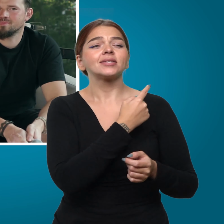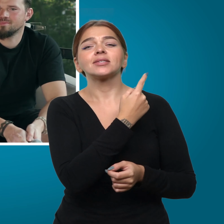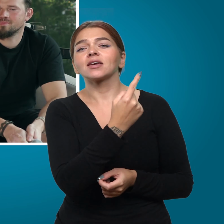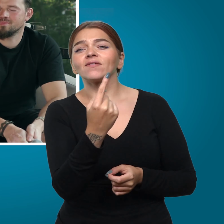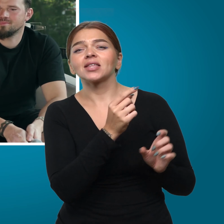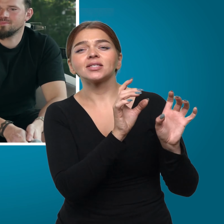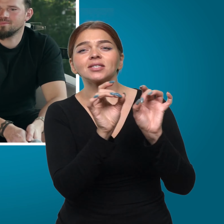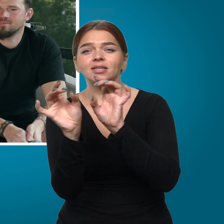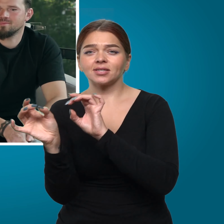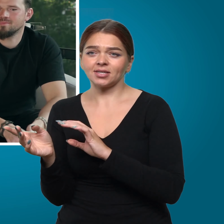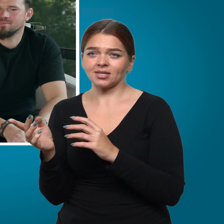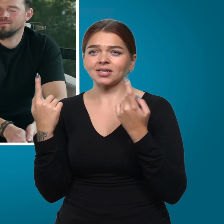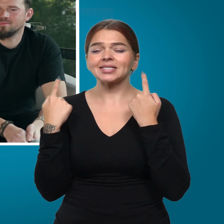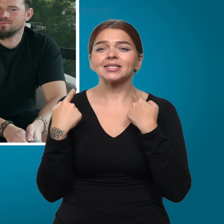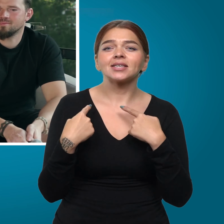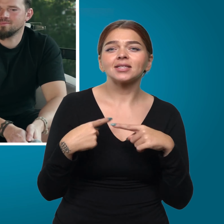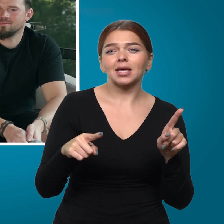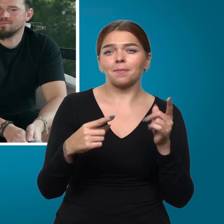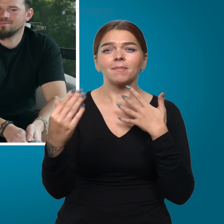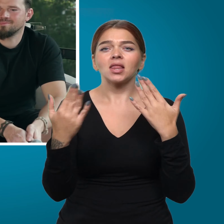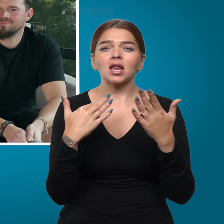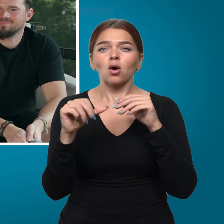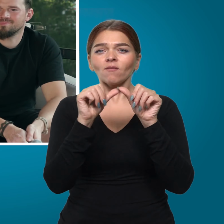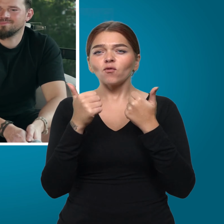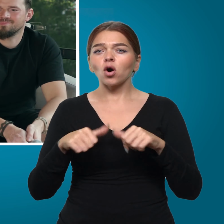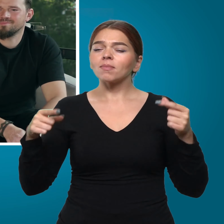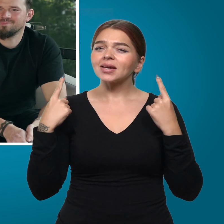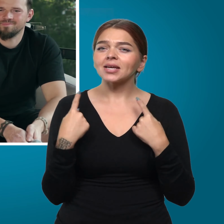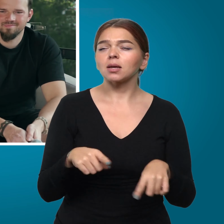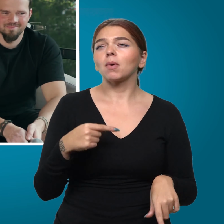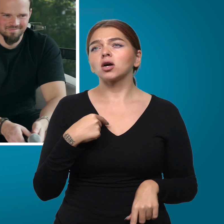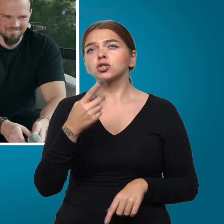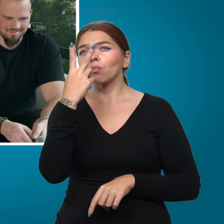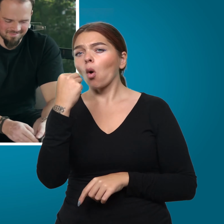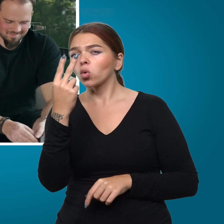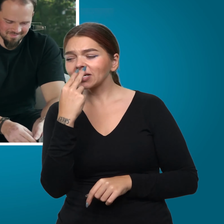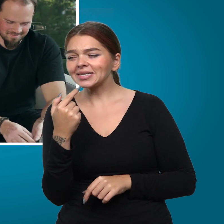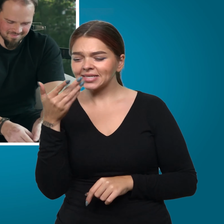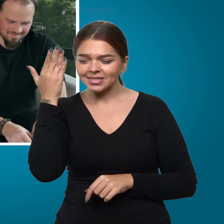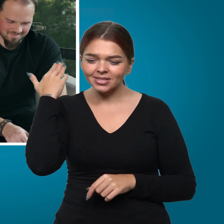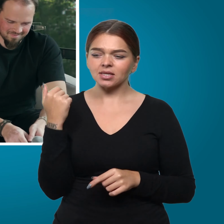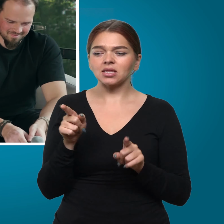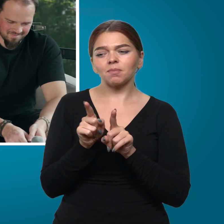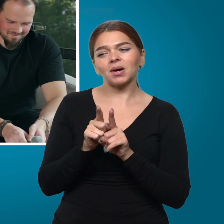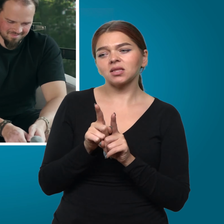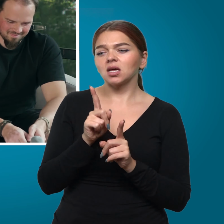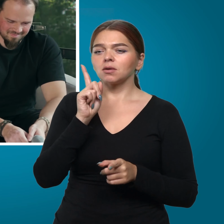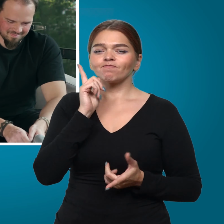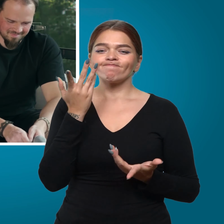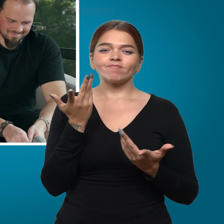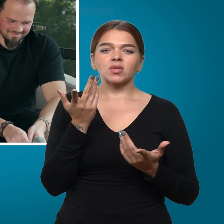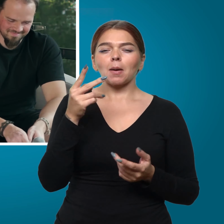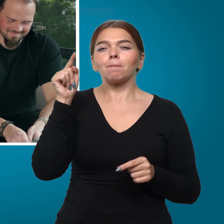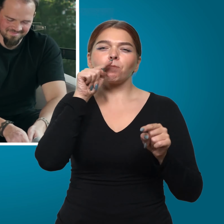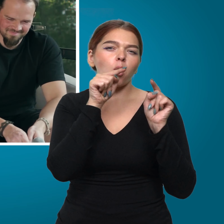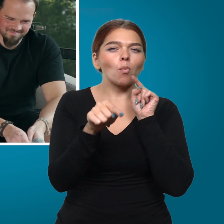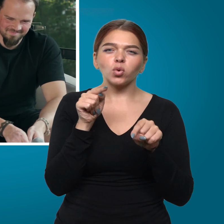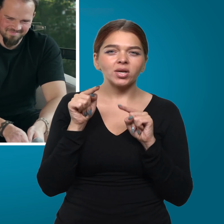labai atsirinkdavau, su kuo noriu bendrauti. Aš nenorėjau būti tos populiarios grupės dalimi. Gal ir galėjau, nežinau,